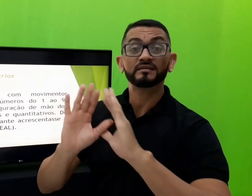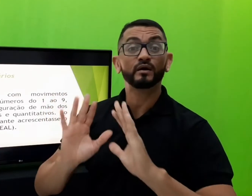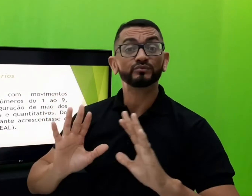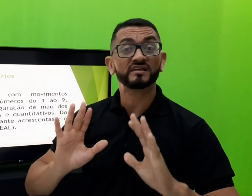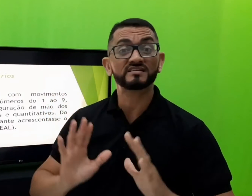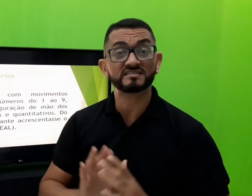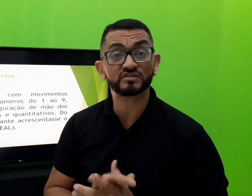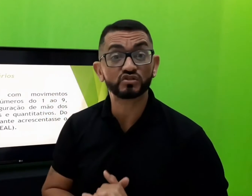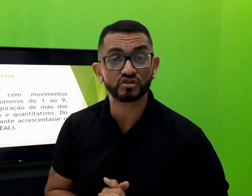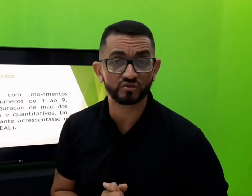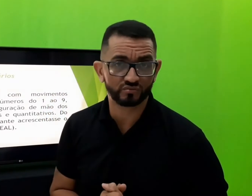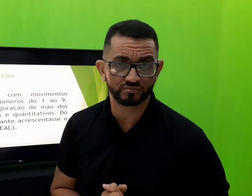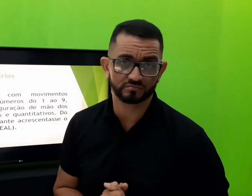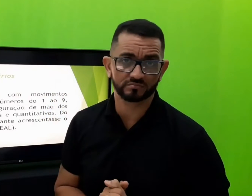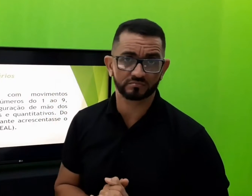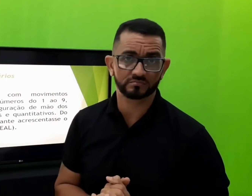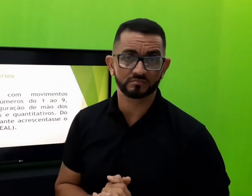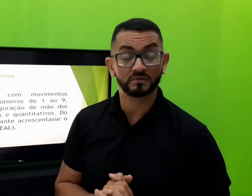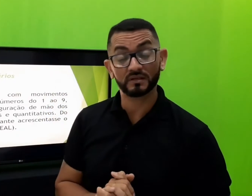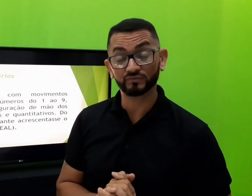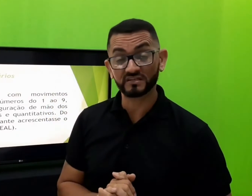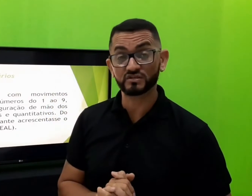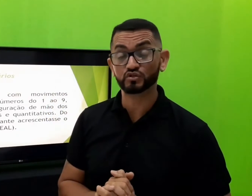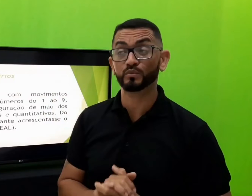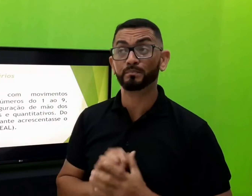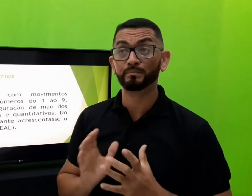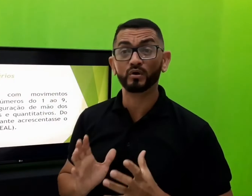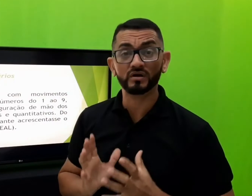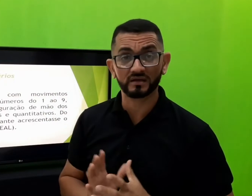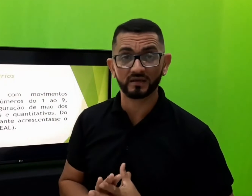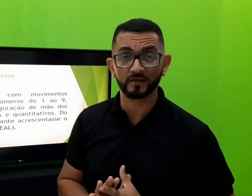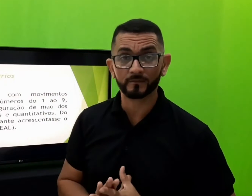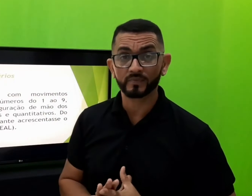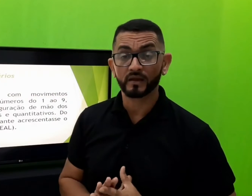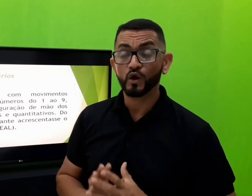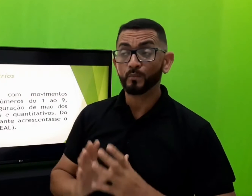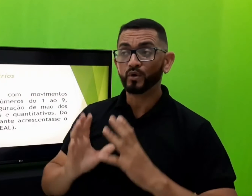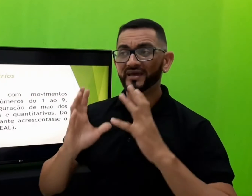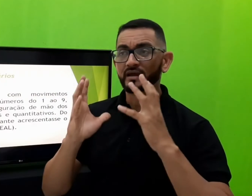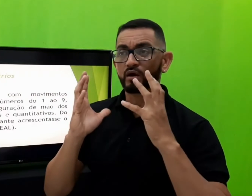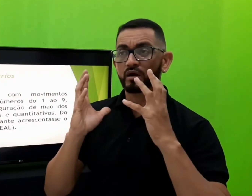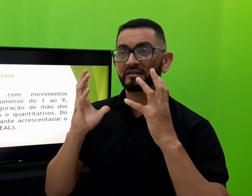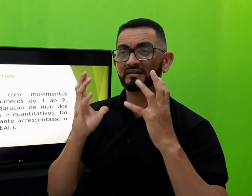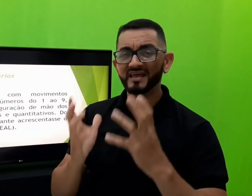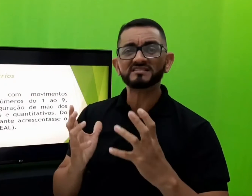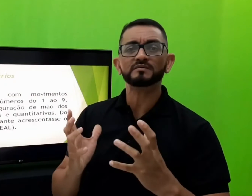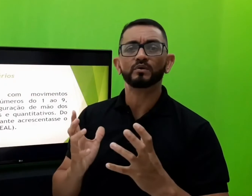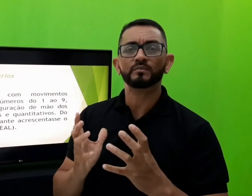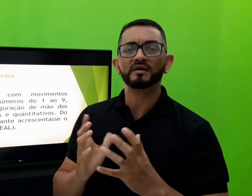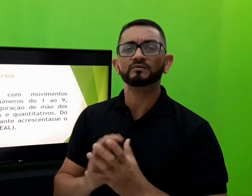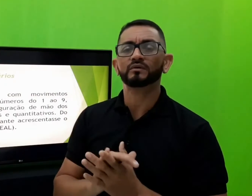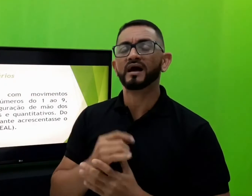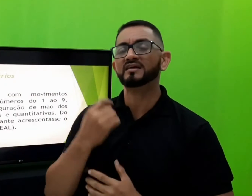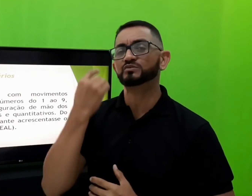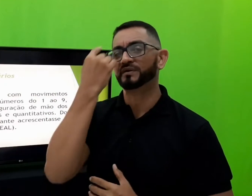não tem sentido. Não tem sentido por quê? Porque nesse momento a